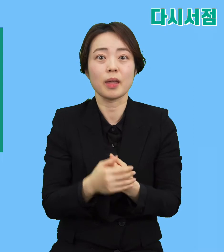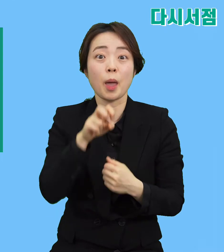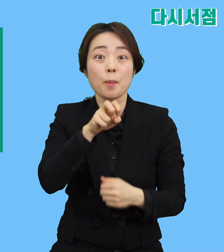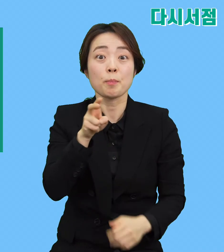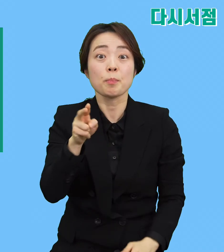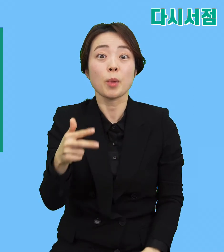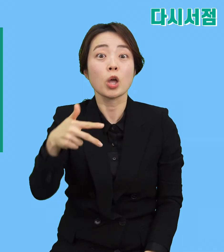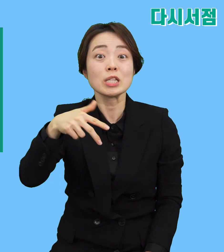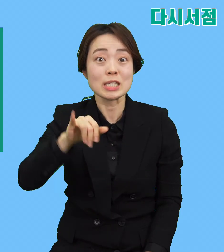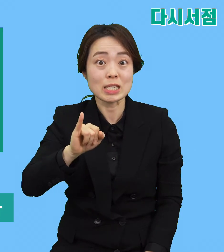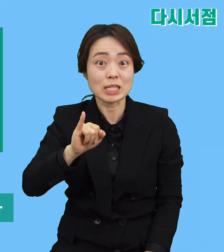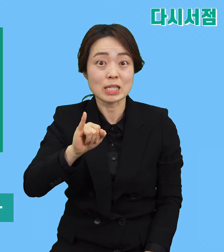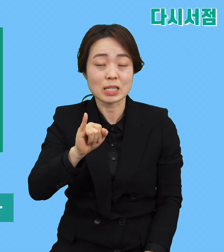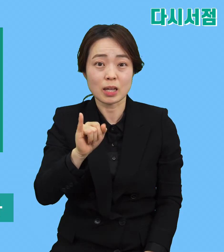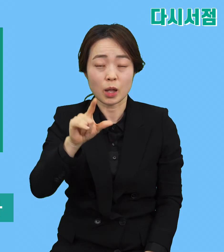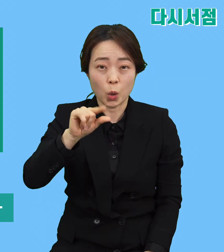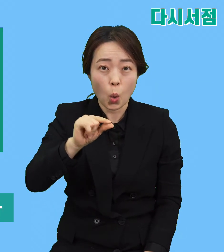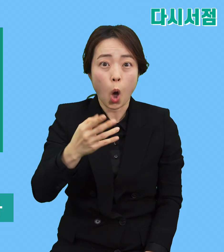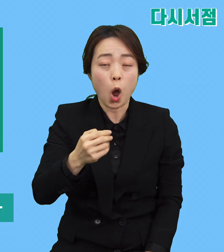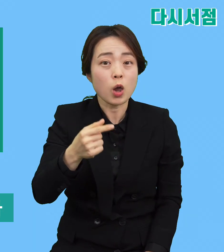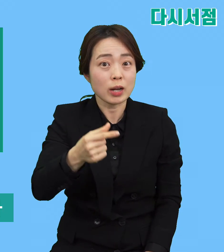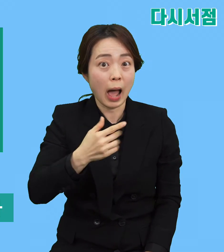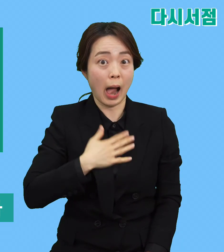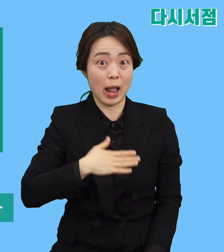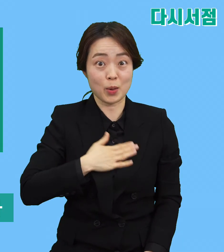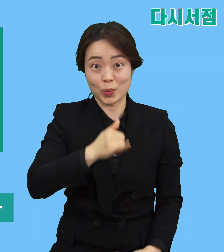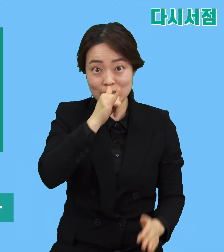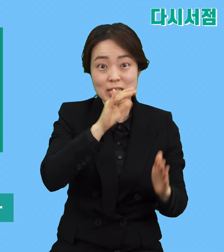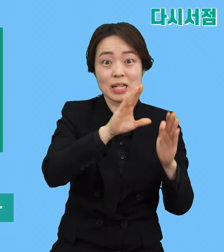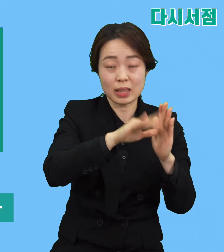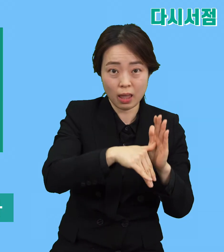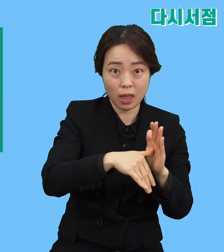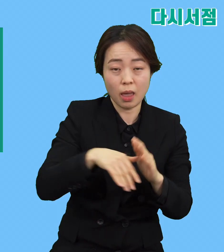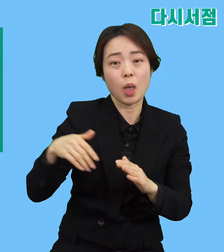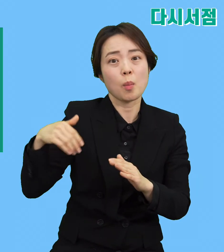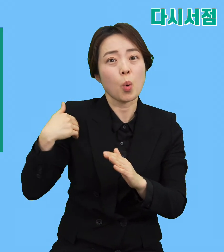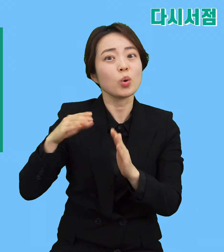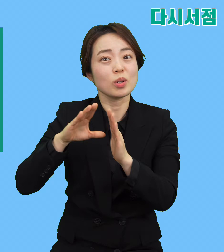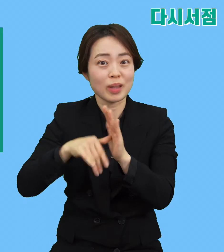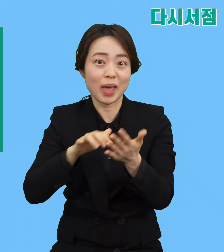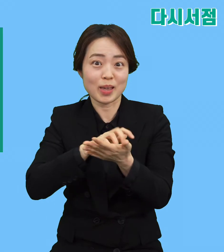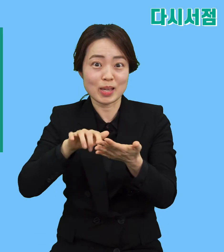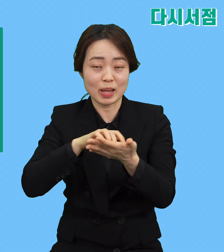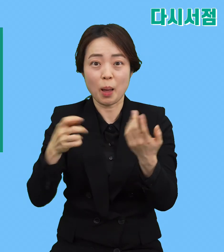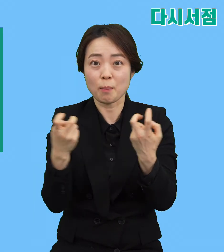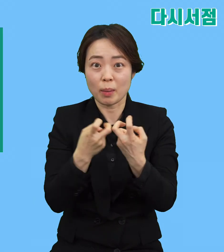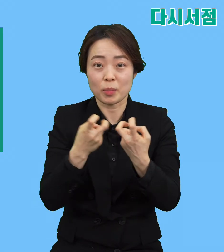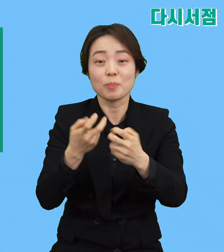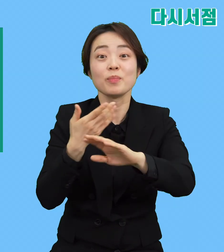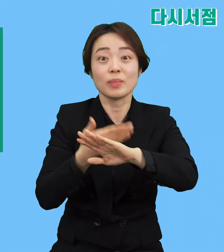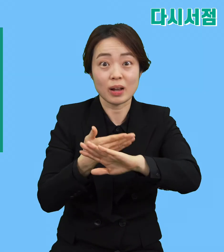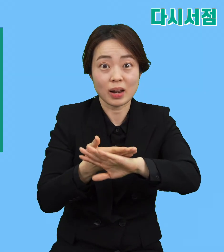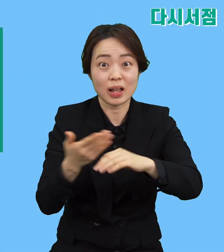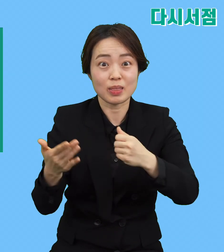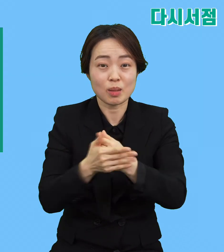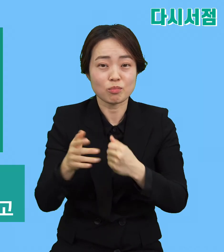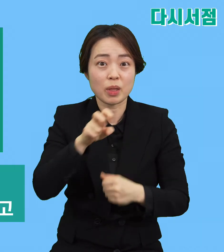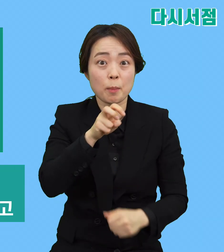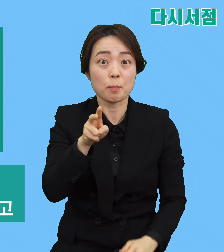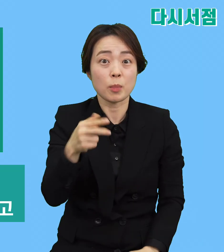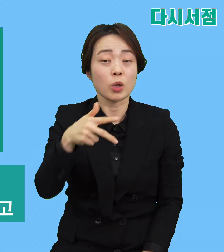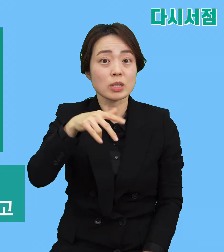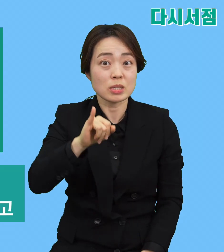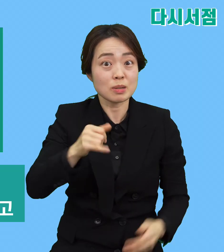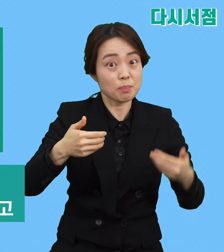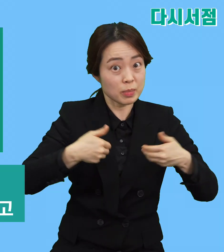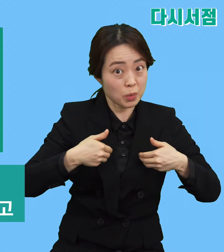면지 두께를 더하면 책등 두께를 알 수 있습니다. 면지 두께를 모른다면